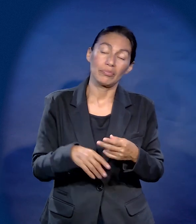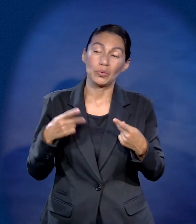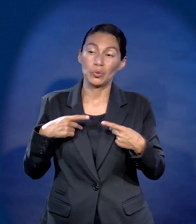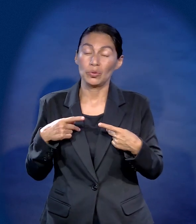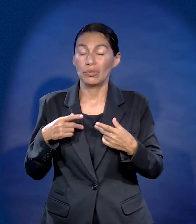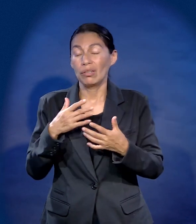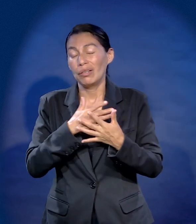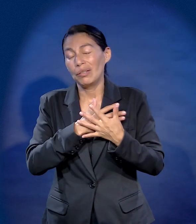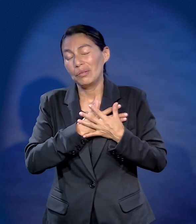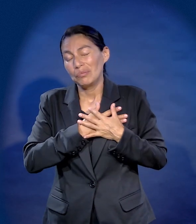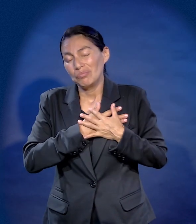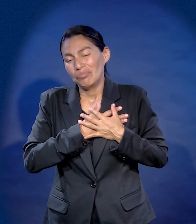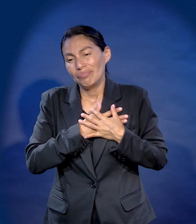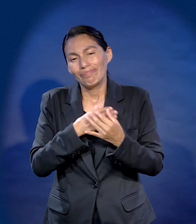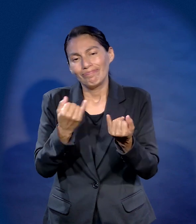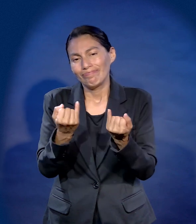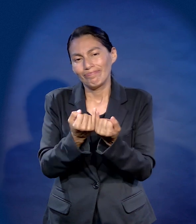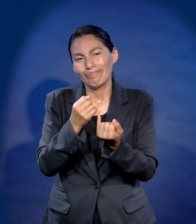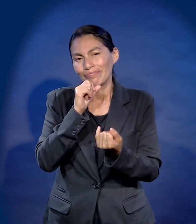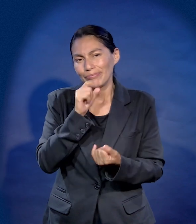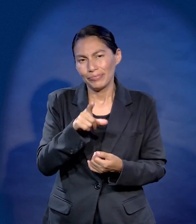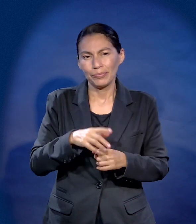nosotros a las personas que más amamos,